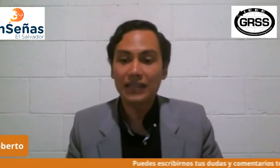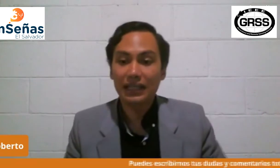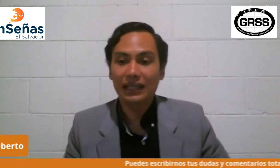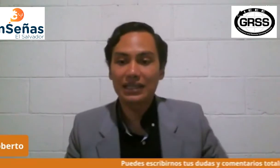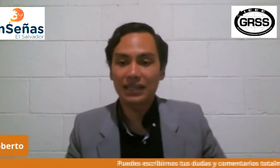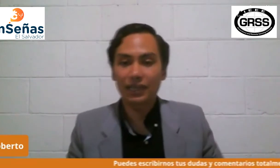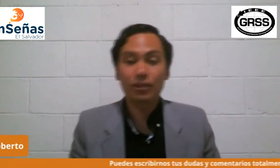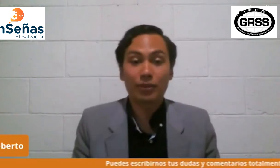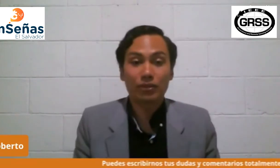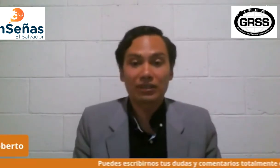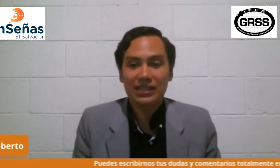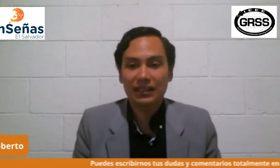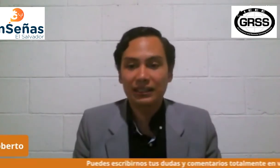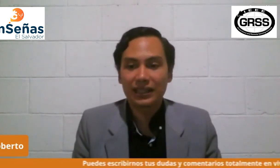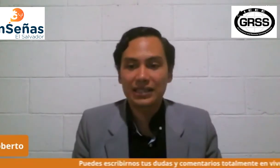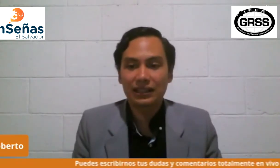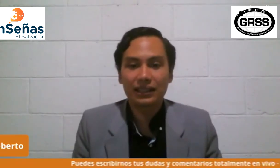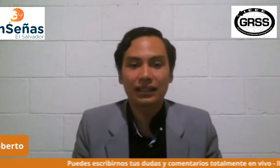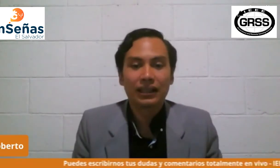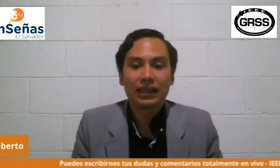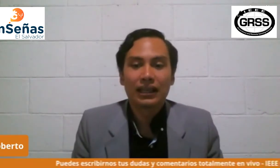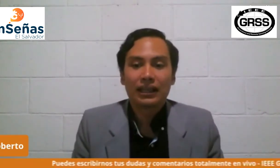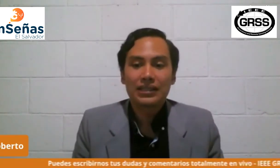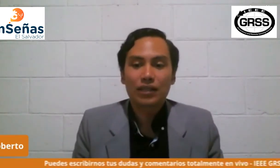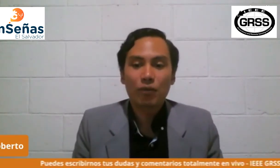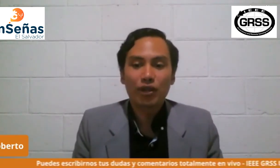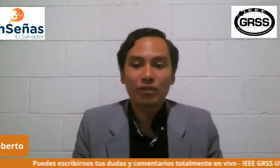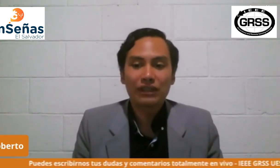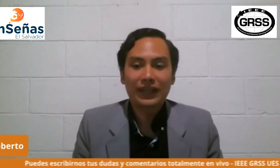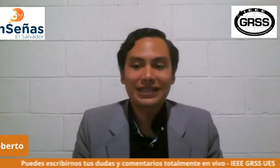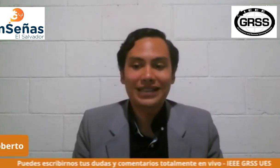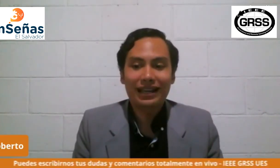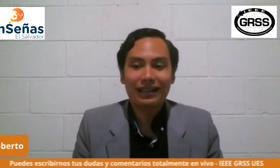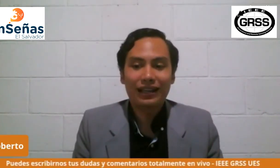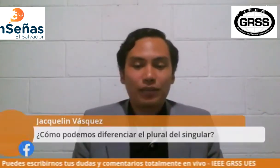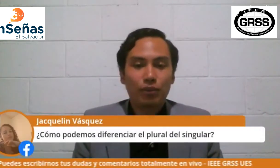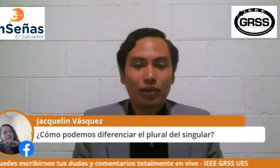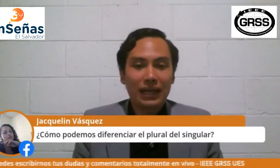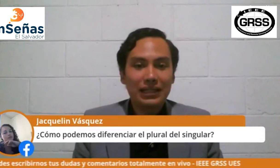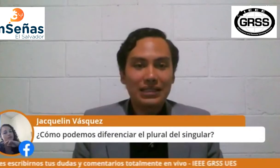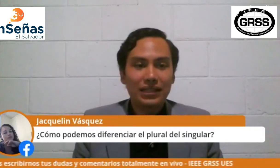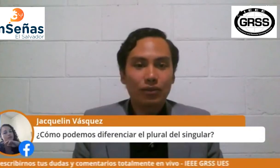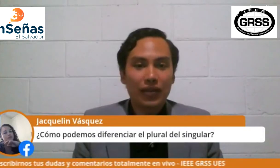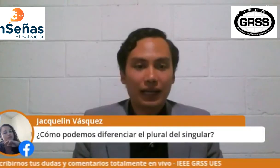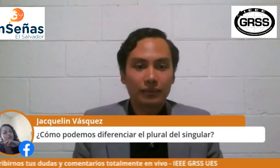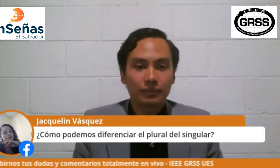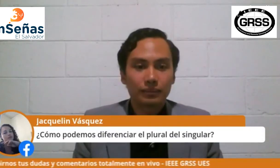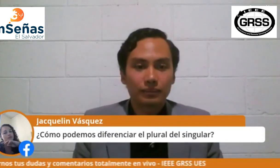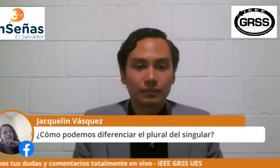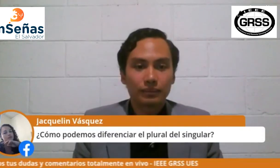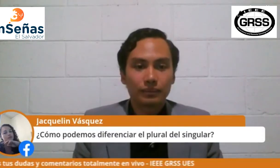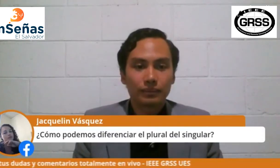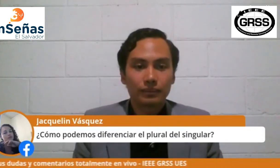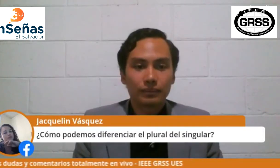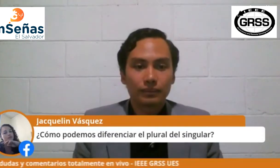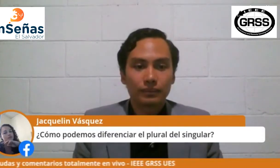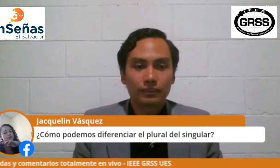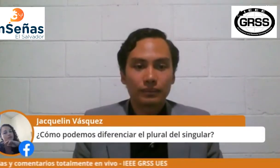Ahí Jacqueline hace una pregunta bastante interesante. Dice, ¿cómo podemos diferenciar el plural y el singular?